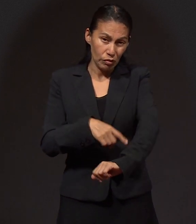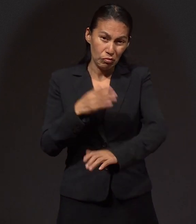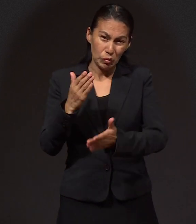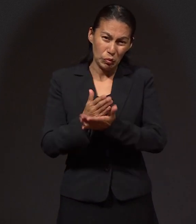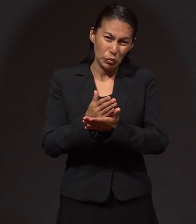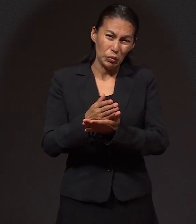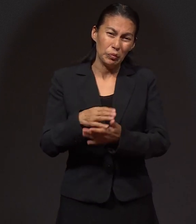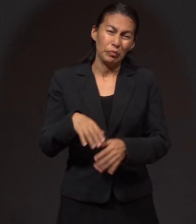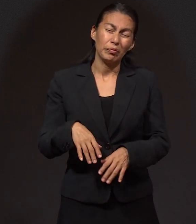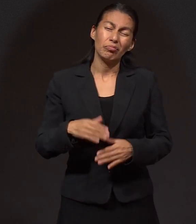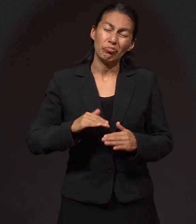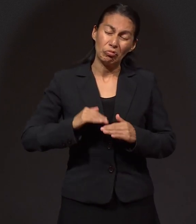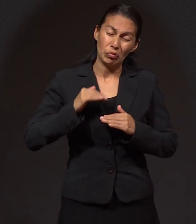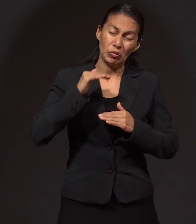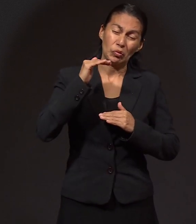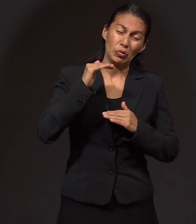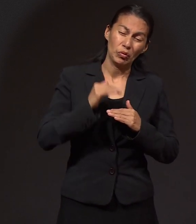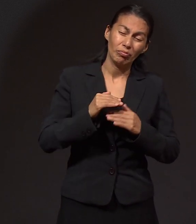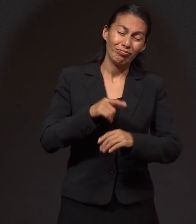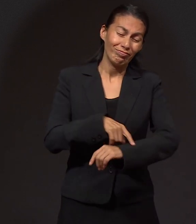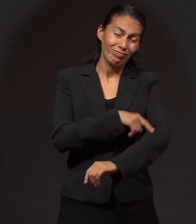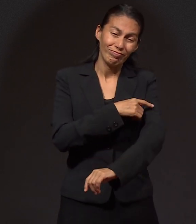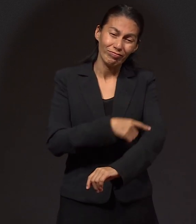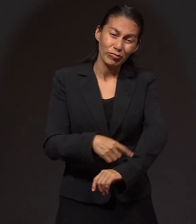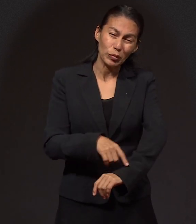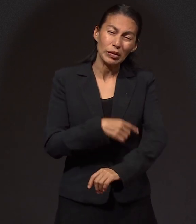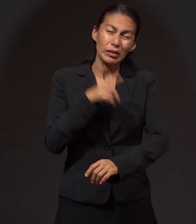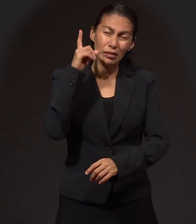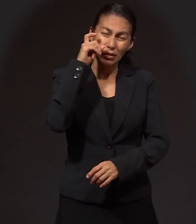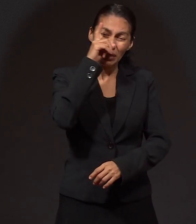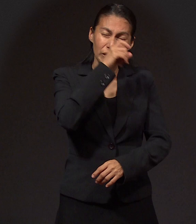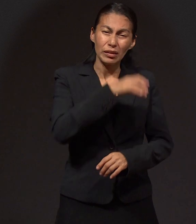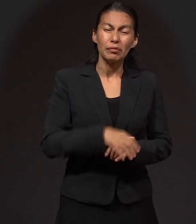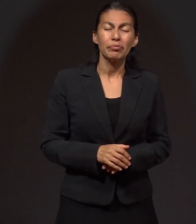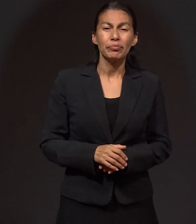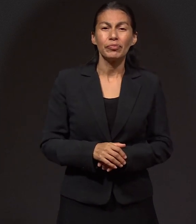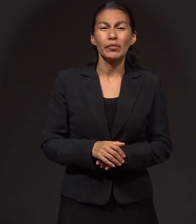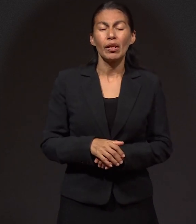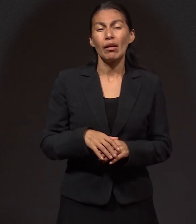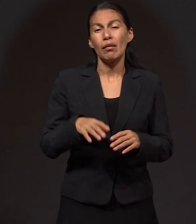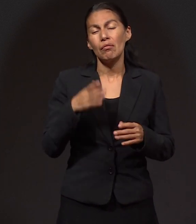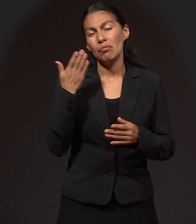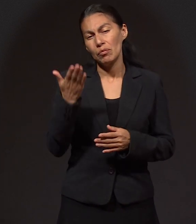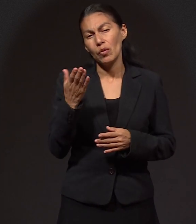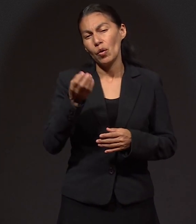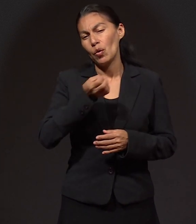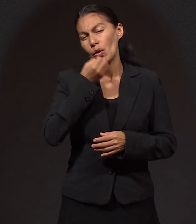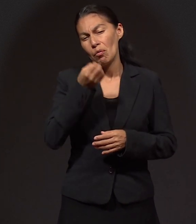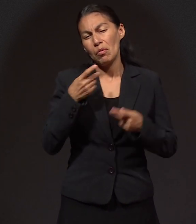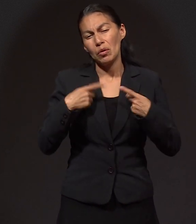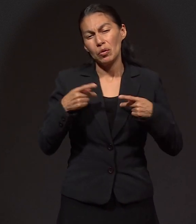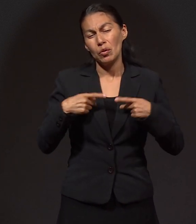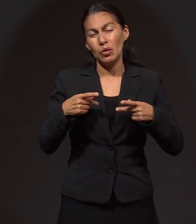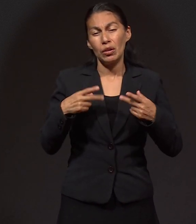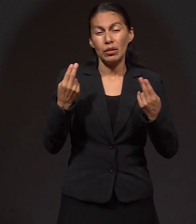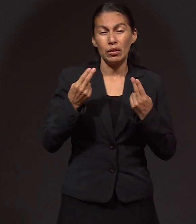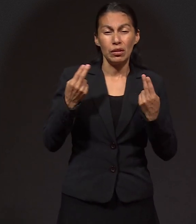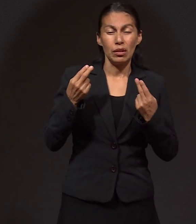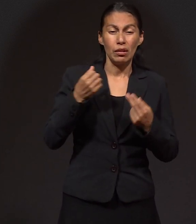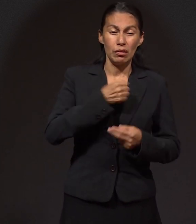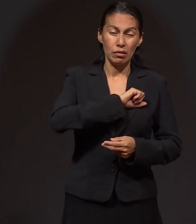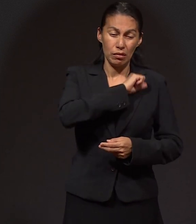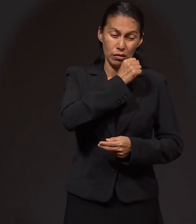congénita. En este momento más por mi presión arterial alta. También pido por todas las personas que